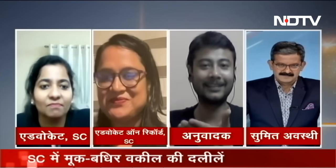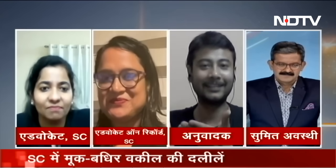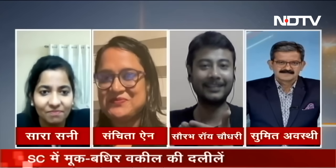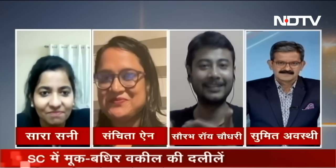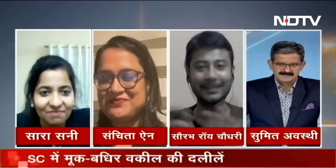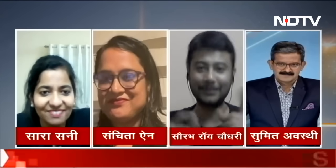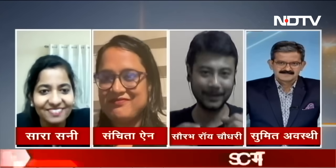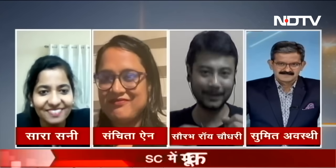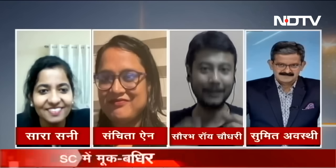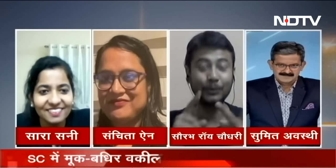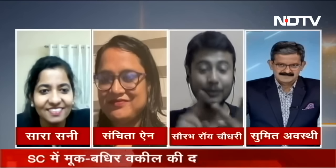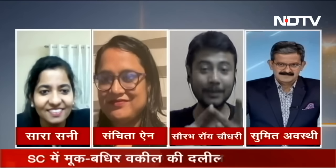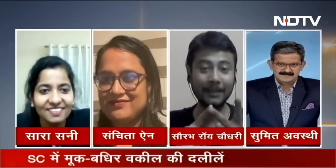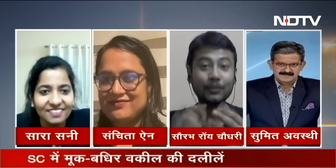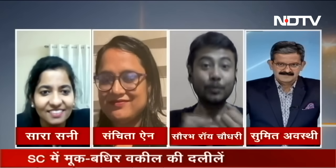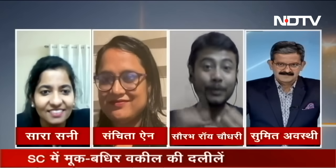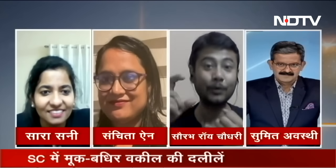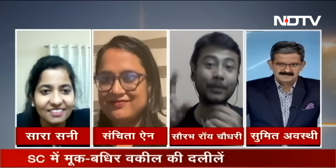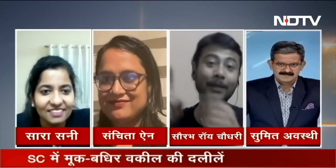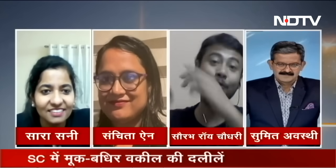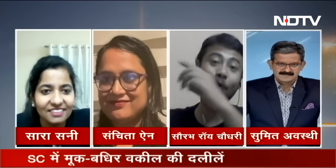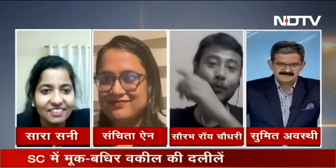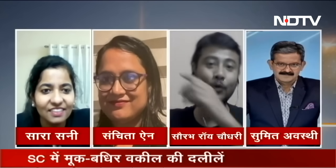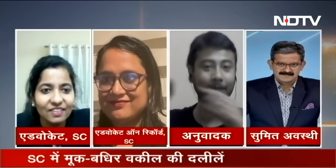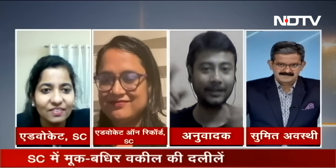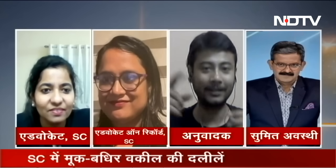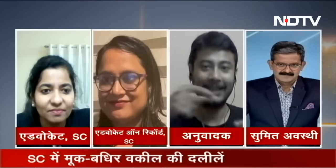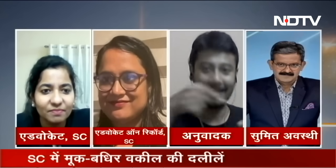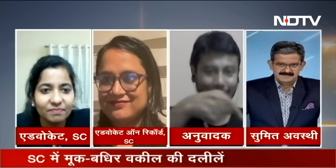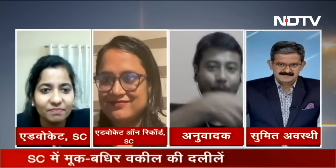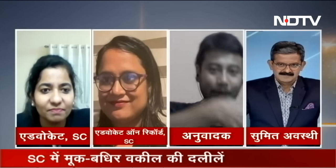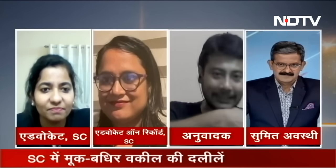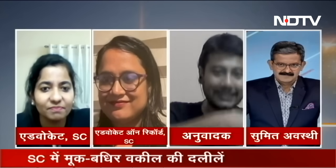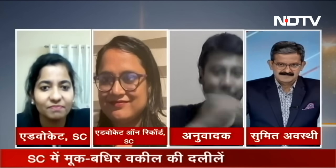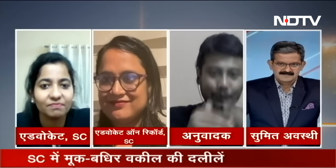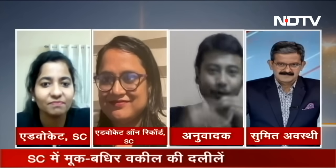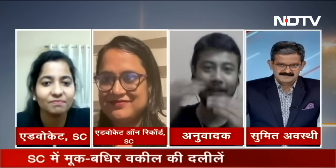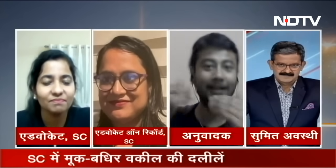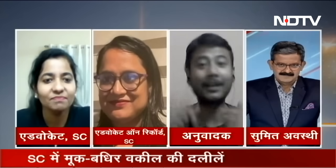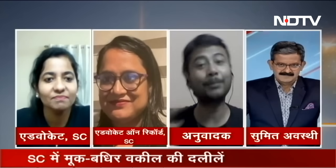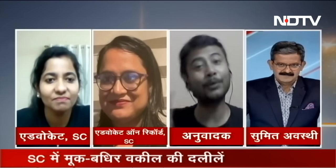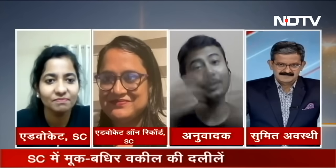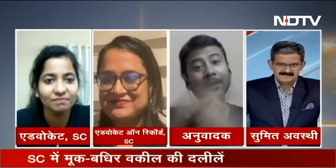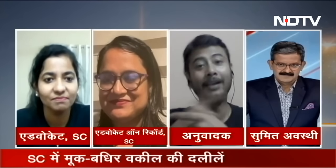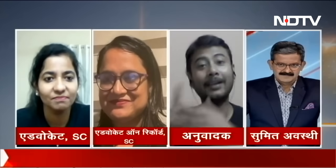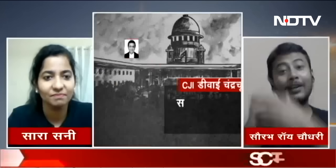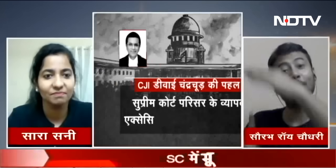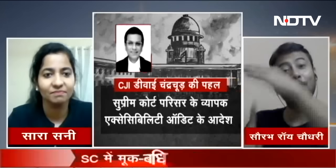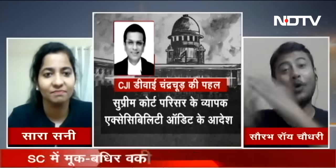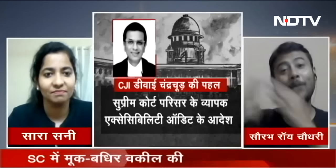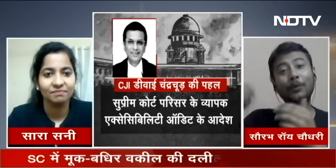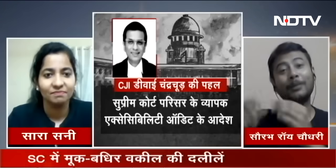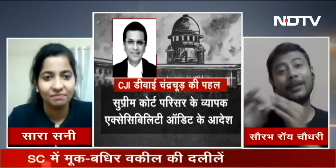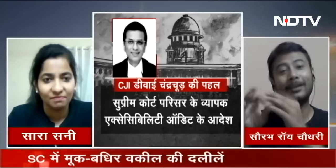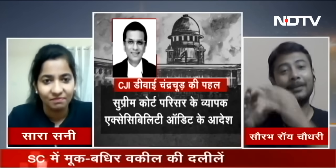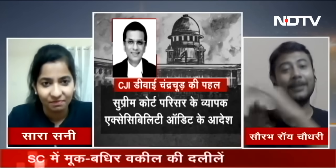आएंगे, सबसे पहली बात। दूसरी बात है सुप्रीम कोर्ट मतलब टॉप कोर्ट में, ऐसे तो बहुत नीचे से शुरू होता है ना, यहाँ पे उल्टा है,